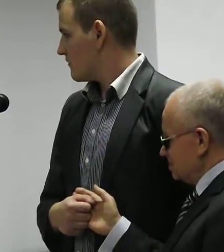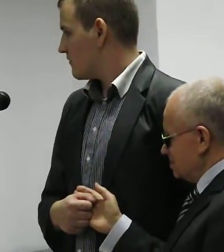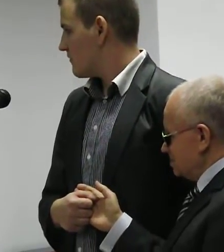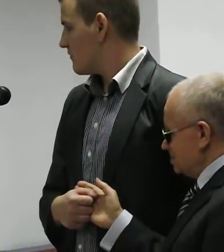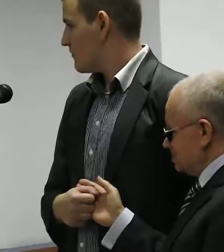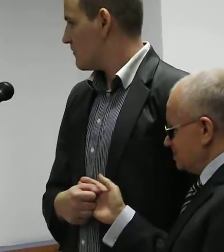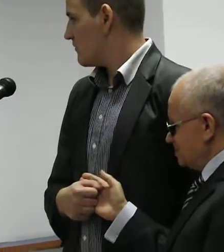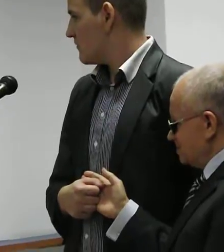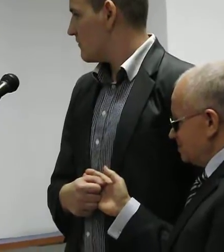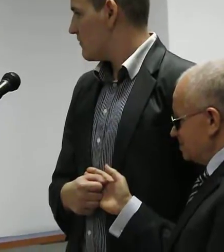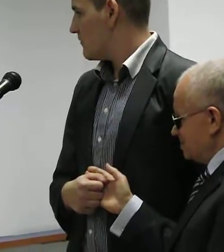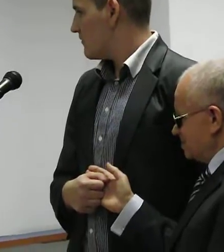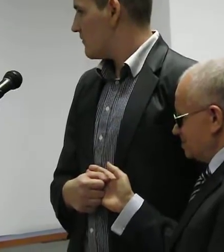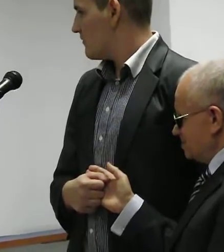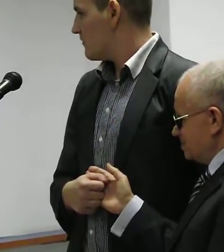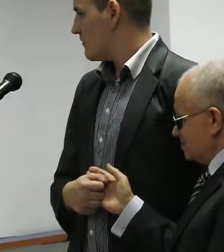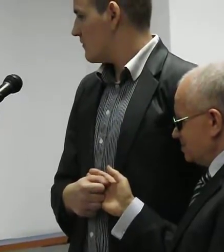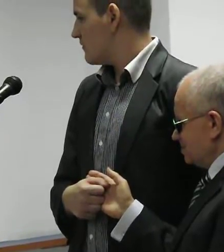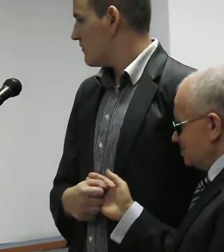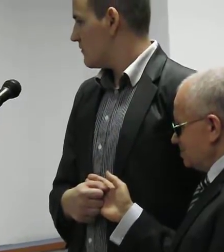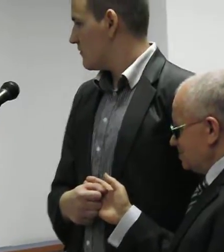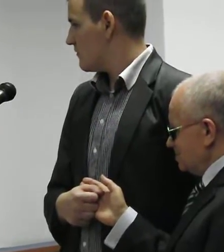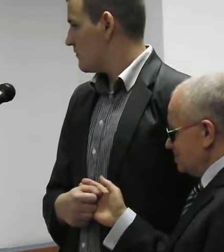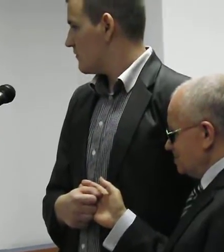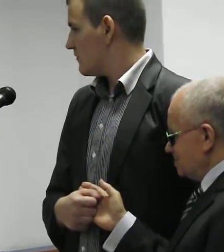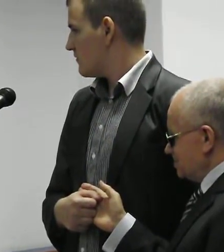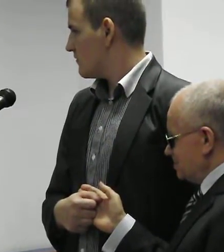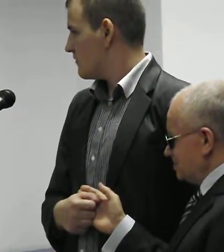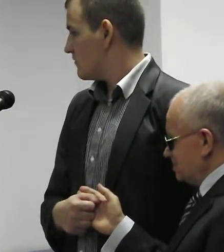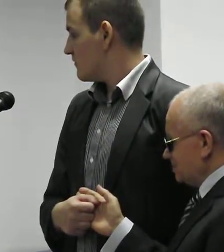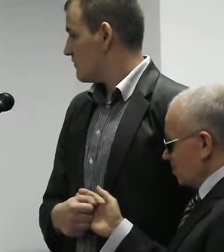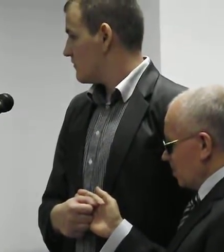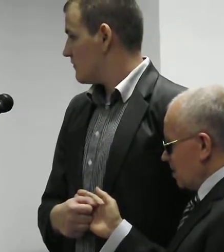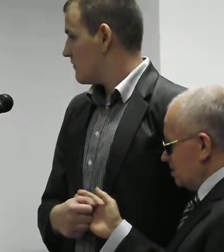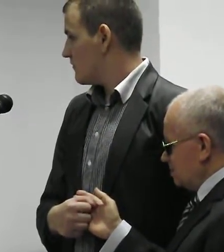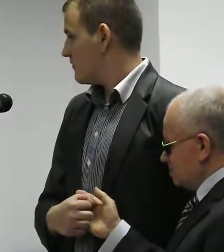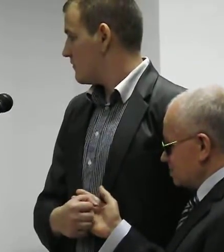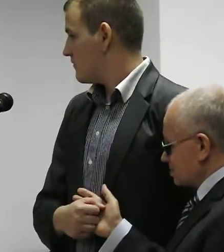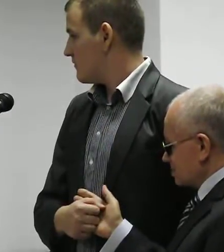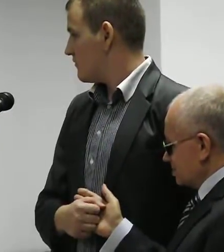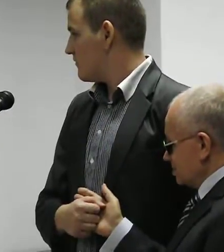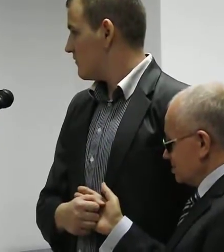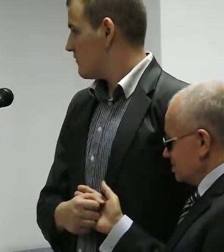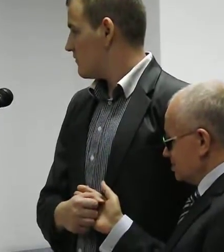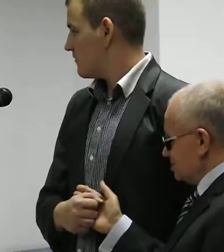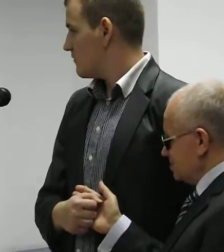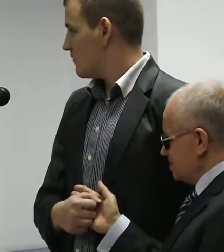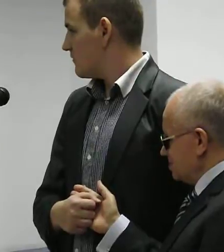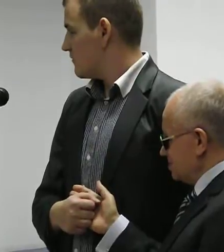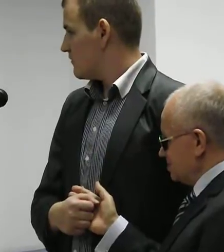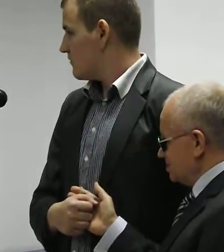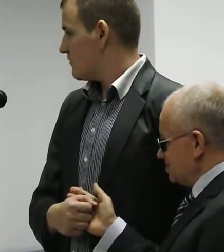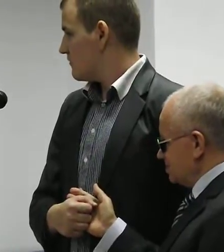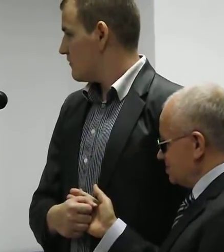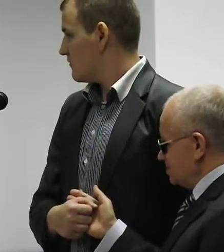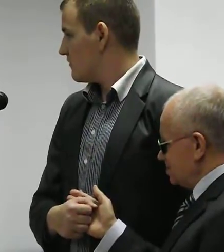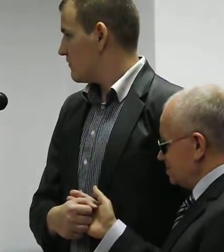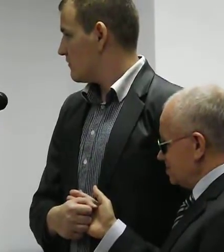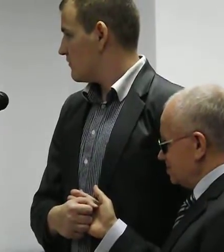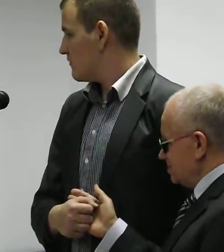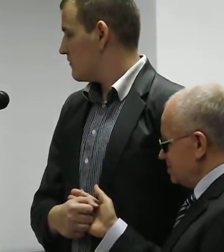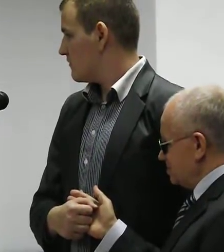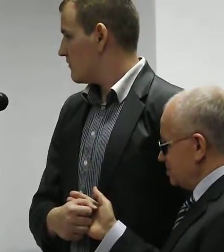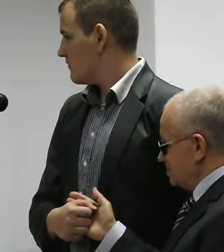care sunetul și culoarea sunt necunoscute, să-și exploreze posibilitățile și să depășească limite care